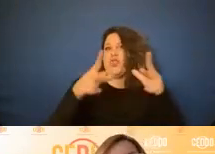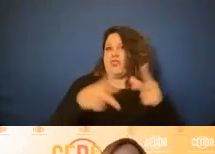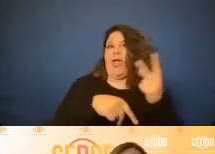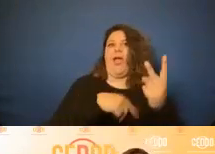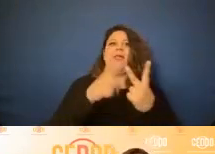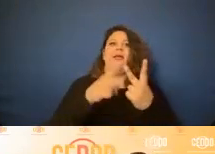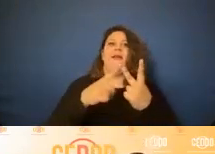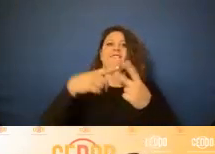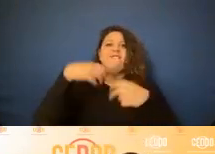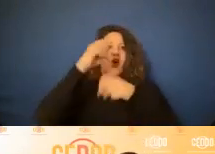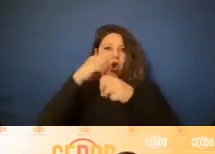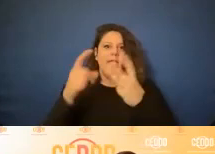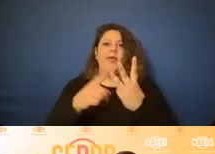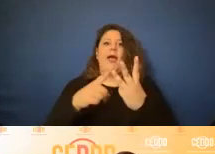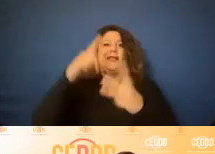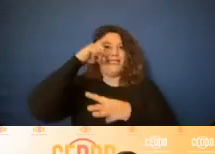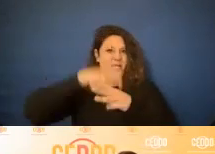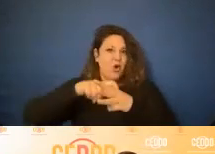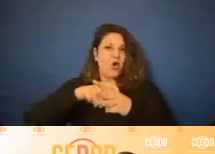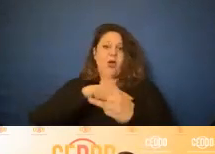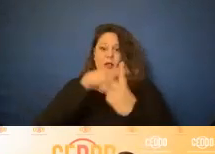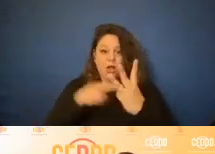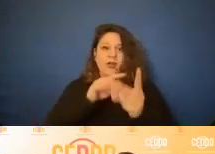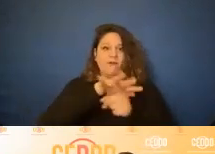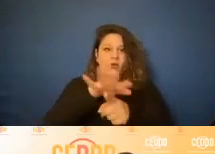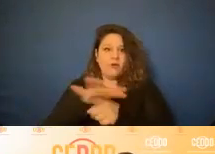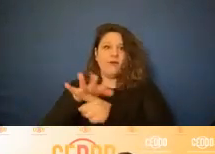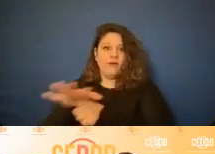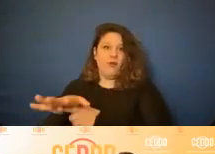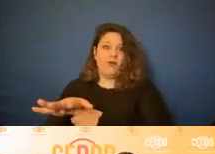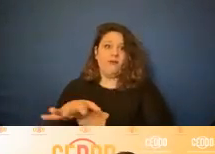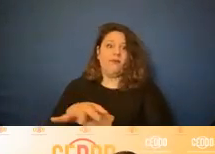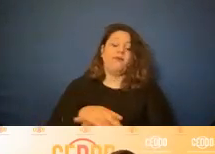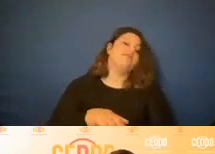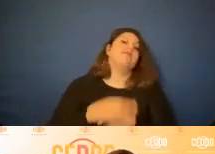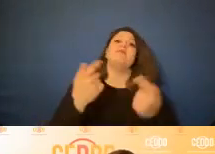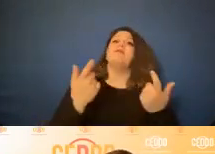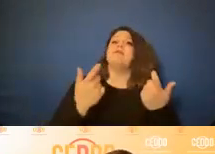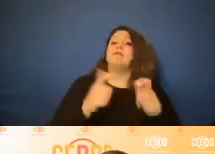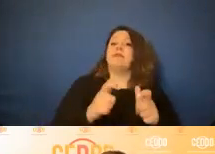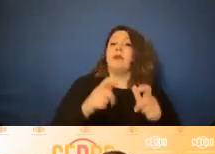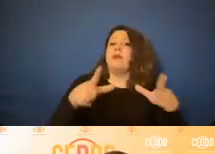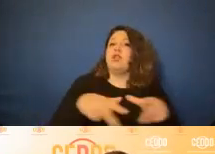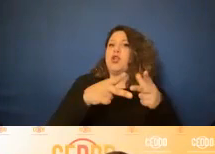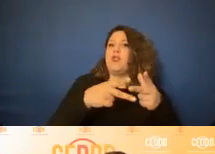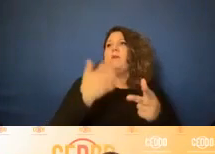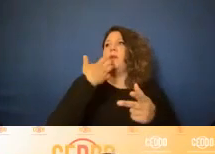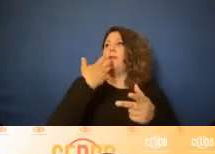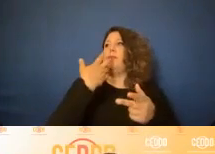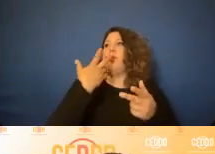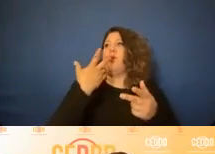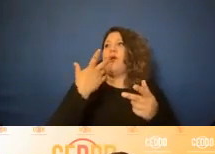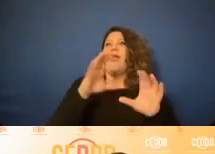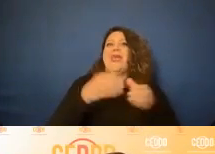y desde el psicológico. Pero yo creo que tendremos que entender que este factor social, el departamento de orientación, el equipo